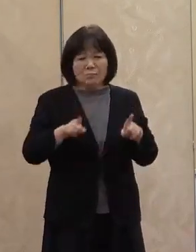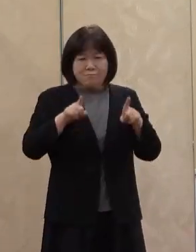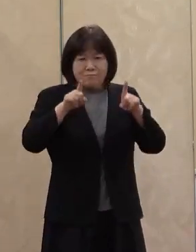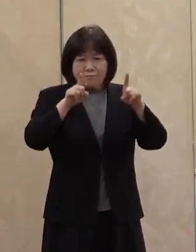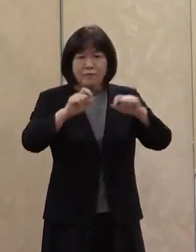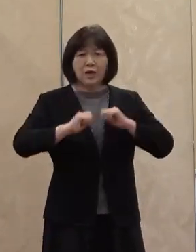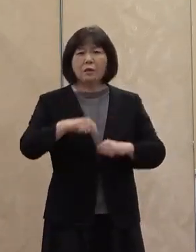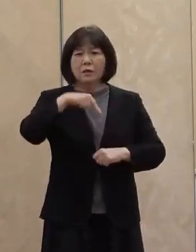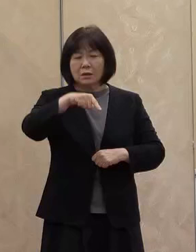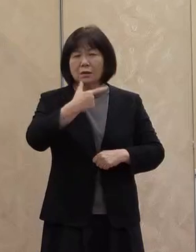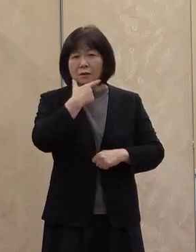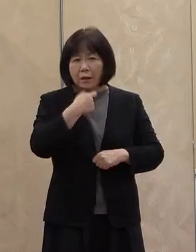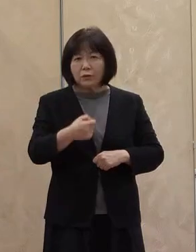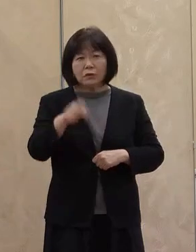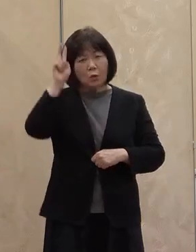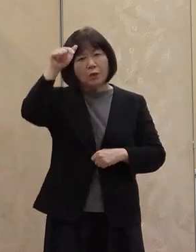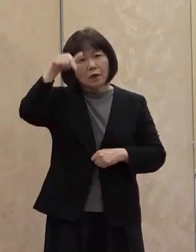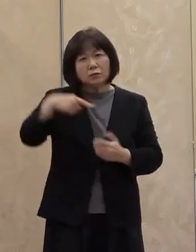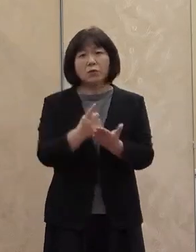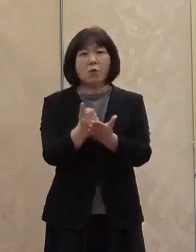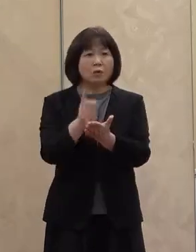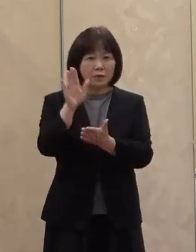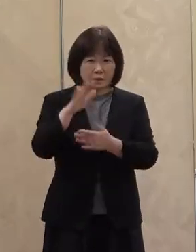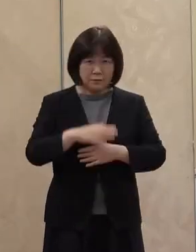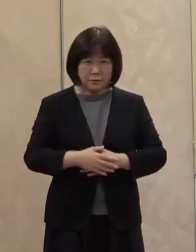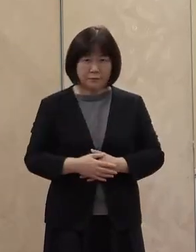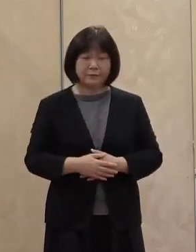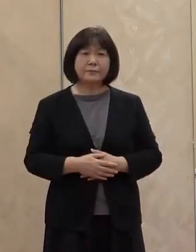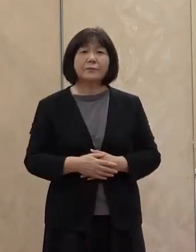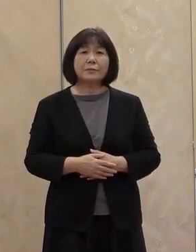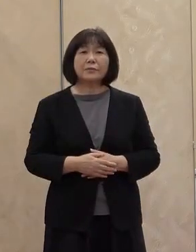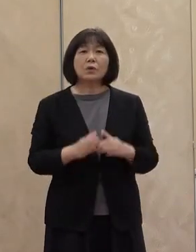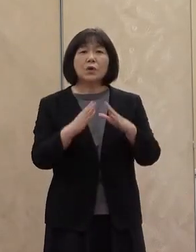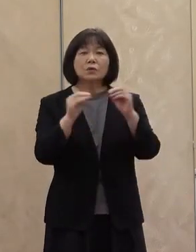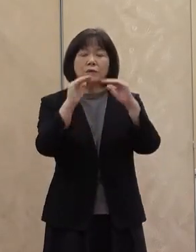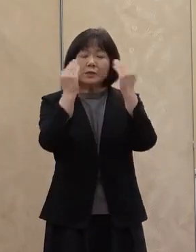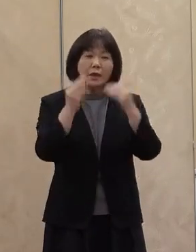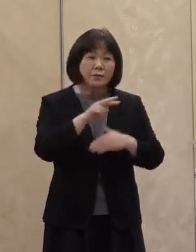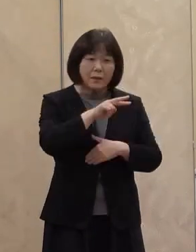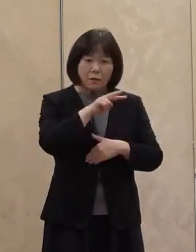阪の方針です。その中で、まあ、国全体を見ても